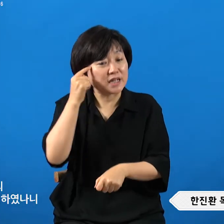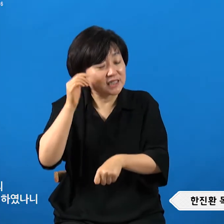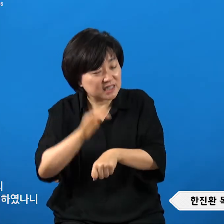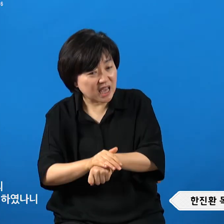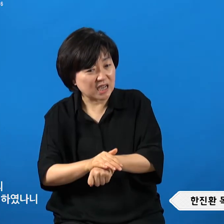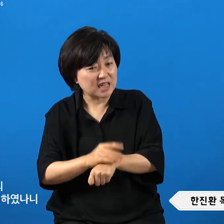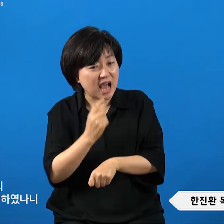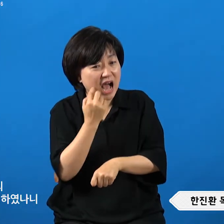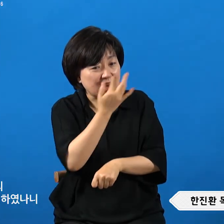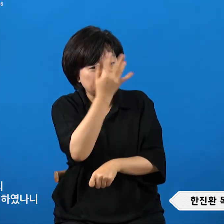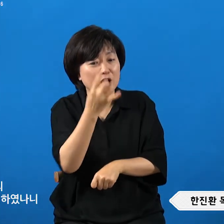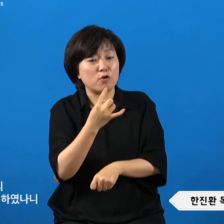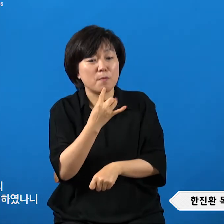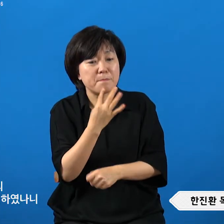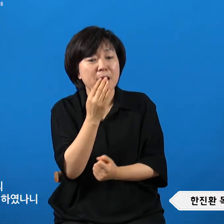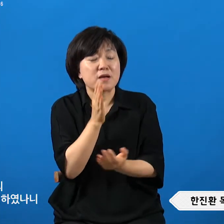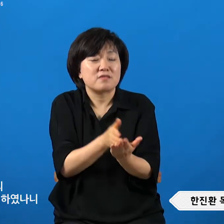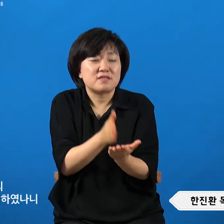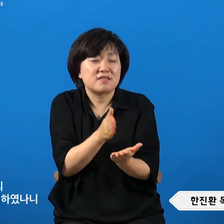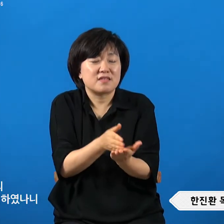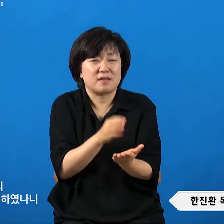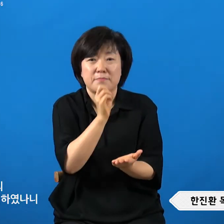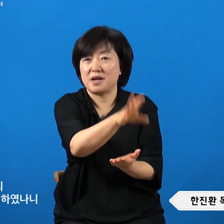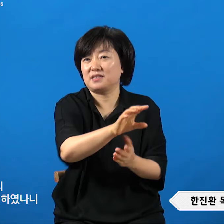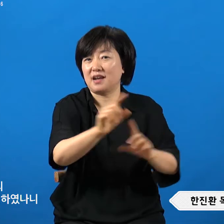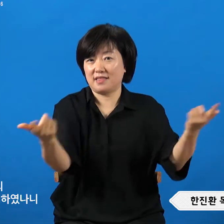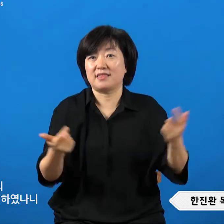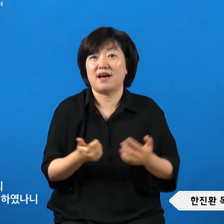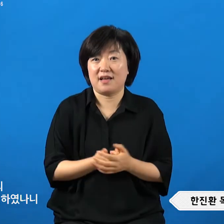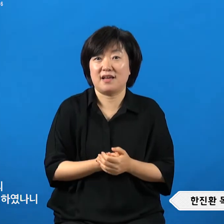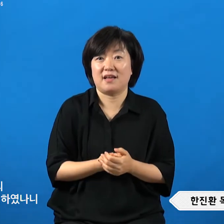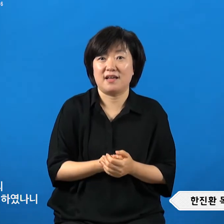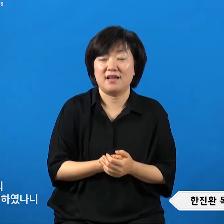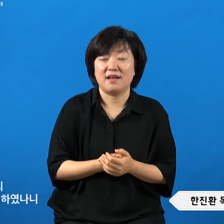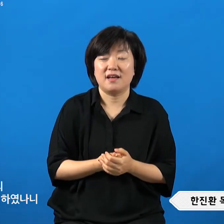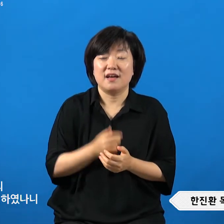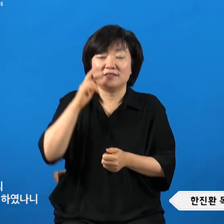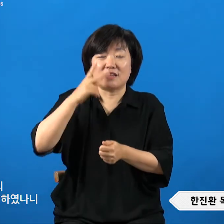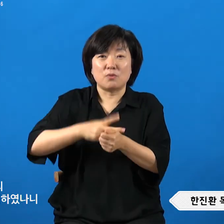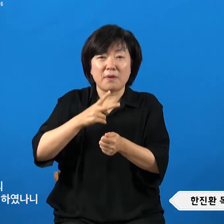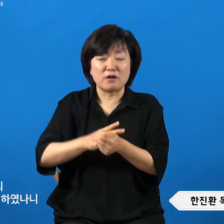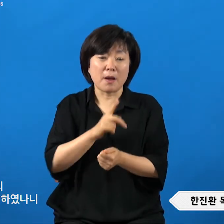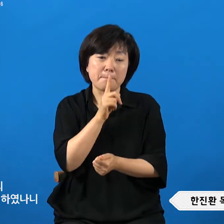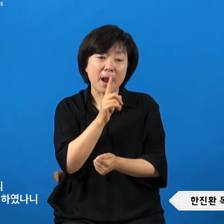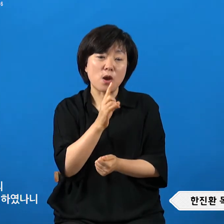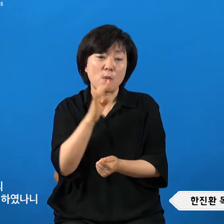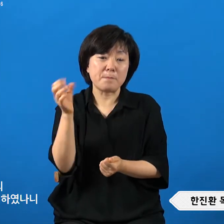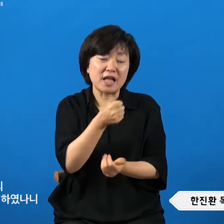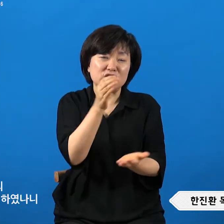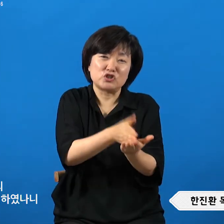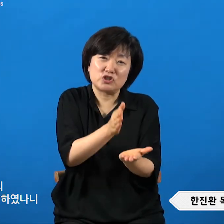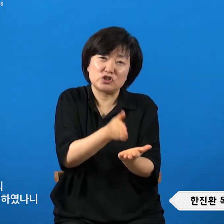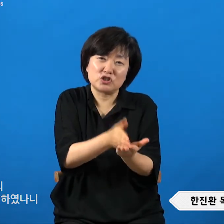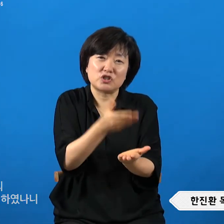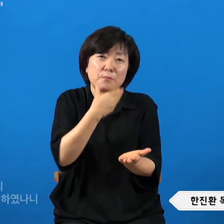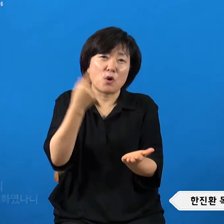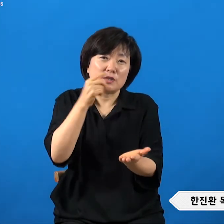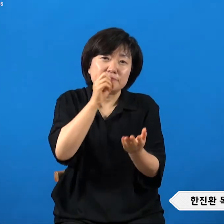것으로 아니하였나니, 바울 사도는 복음을 전할 때에 화려한 언변으로 전하지 않았다는